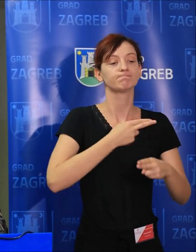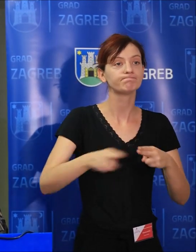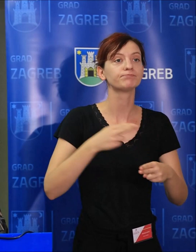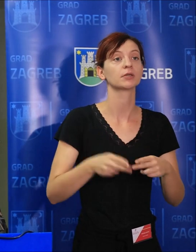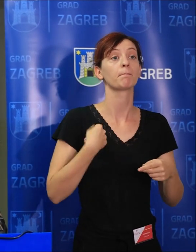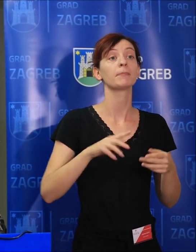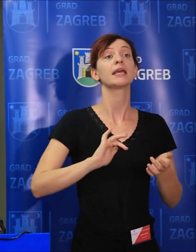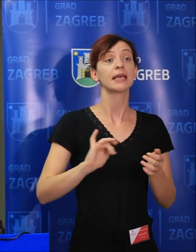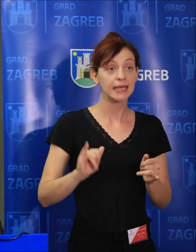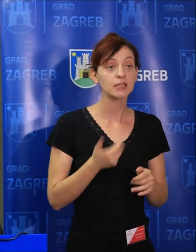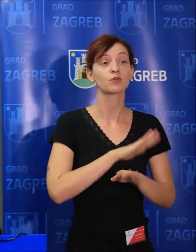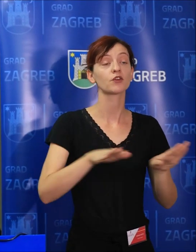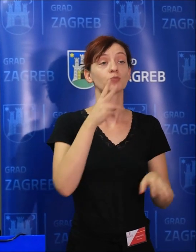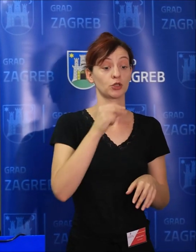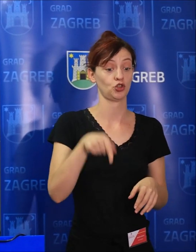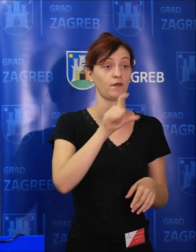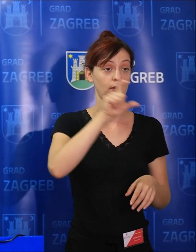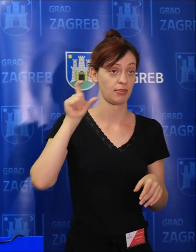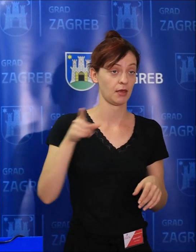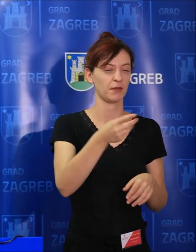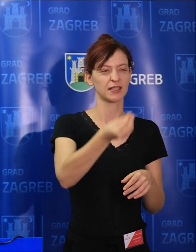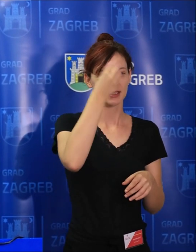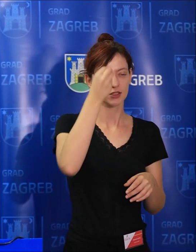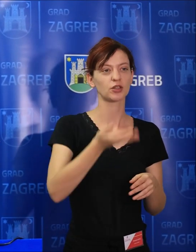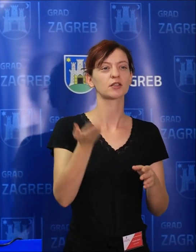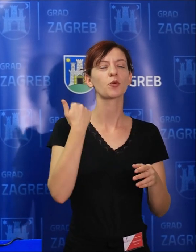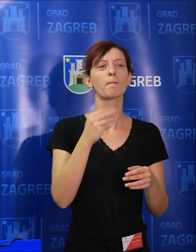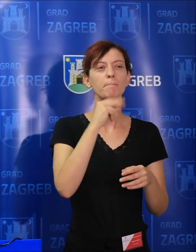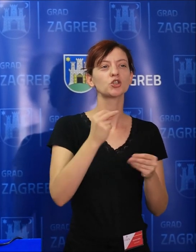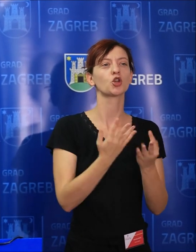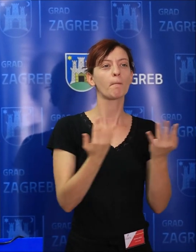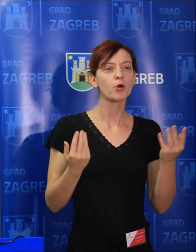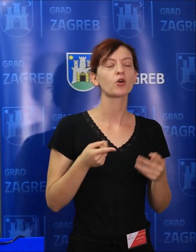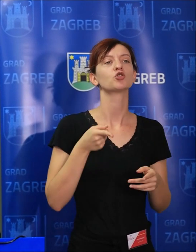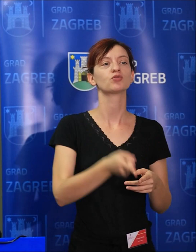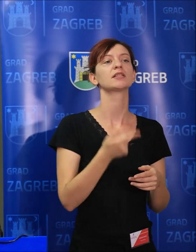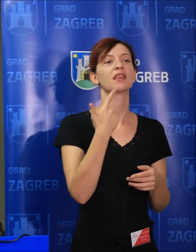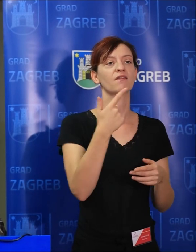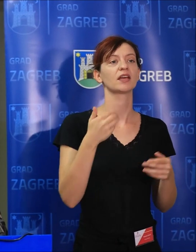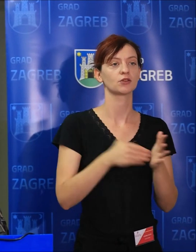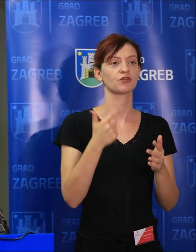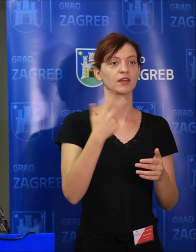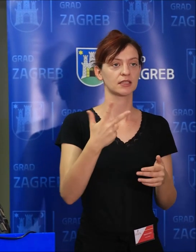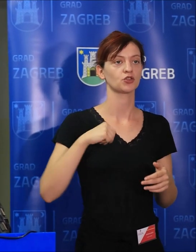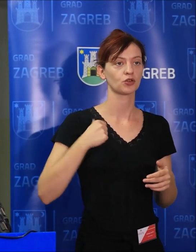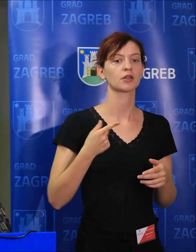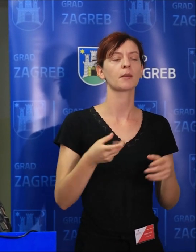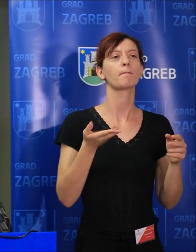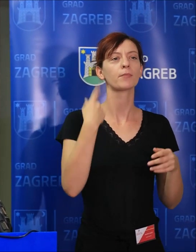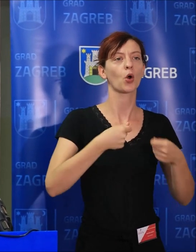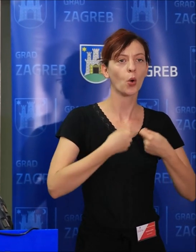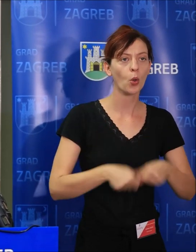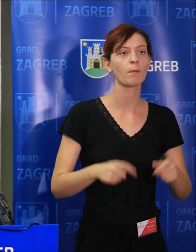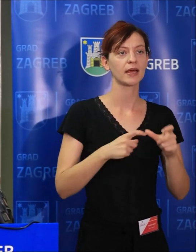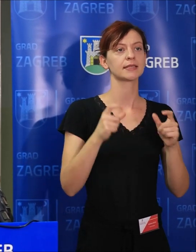temi jesmo govorili i ranije, sjetit ćete se da kod donošenja proračuna za 23. bio je amandman kluba SDP-a koji je upravo